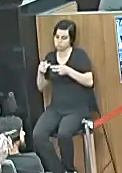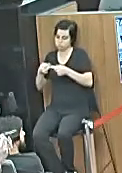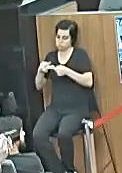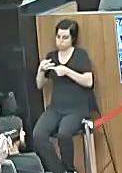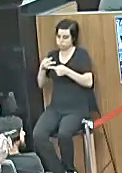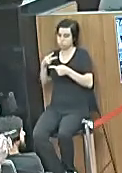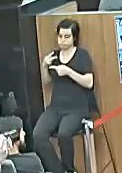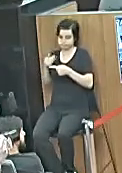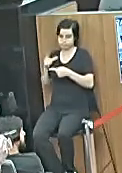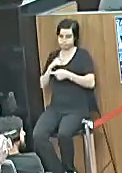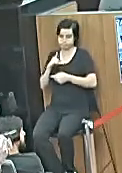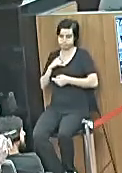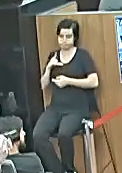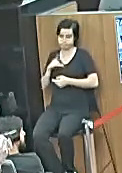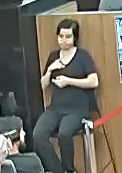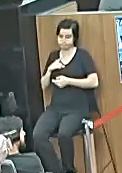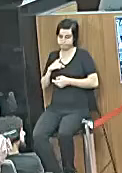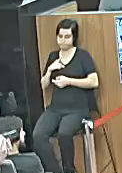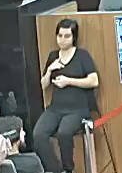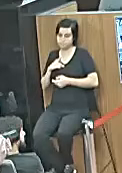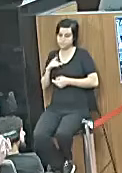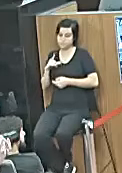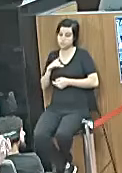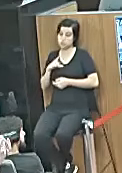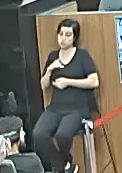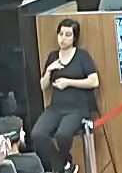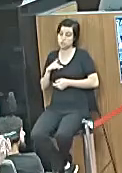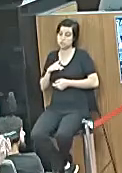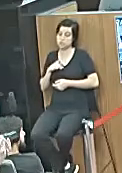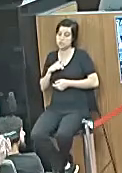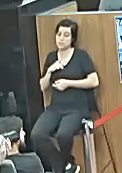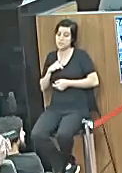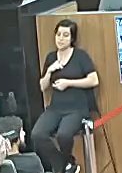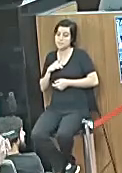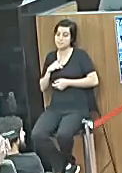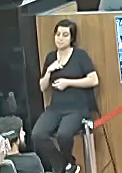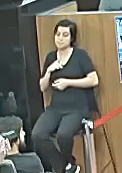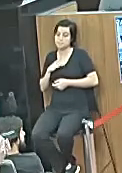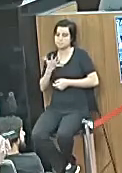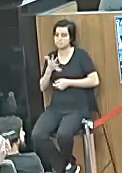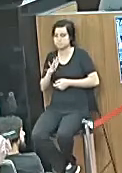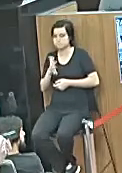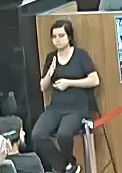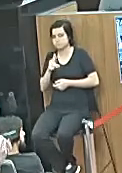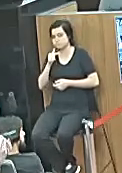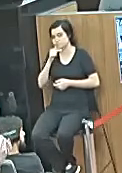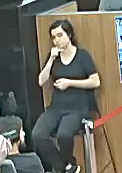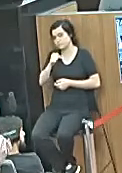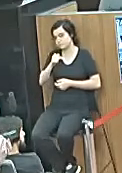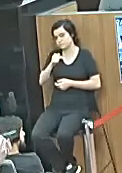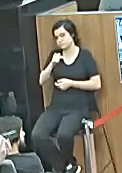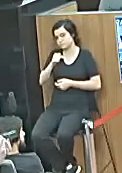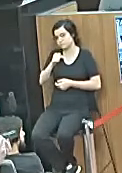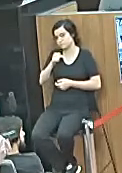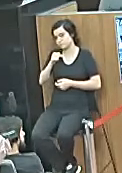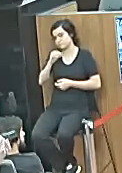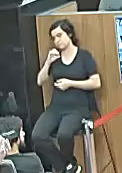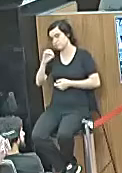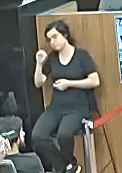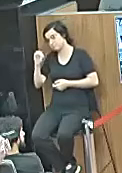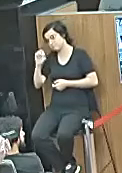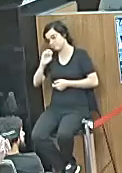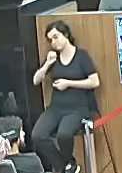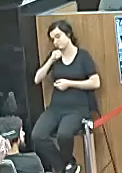semanas atrás nós tínhamos disponíveis para as unidades executar em algo próximo de 700 a 800 mil reais